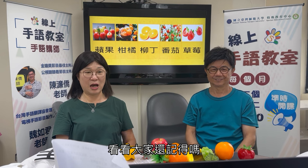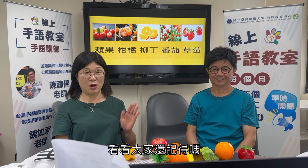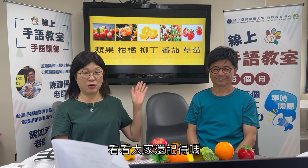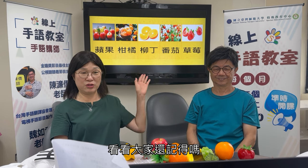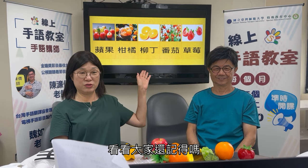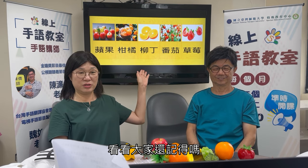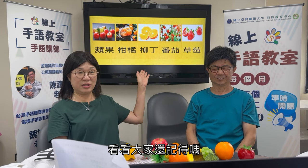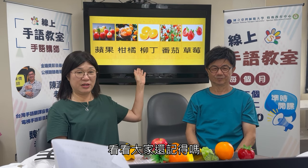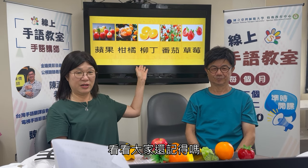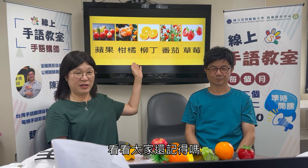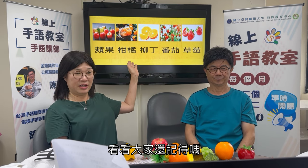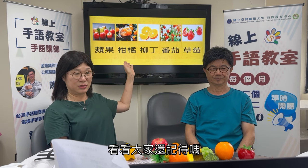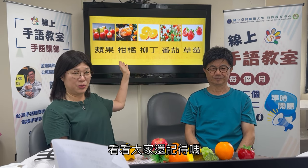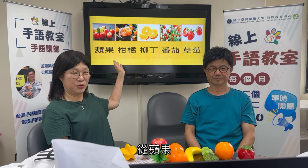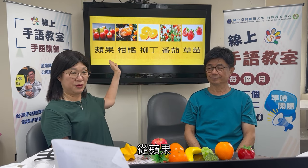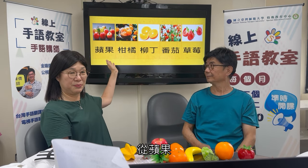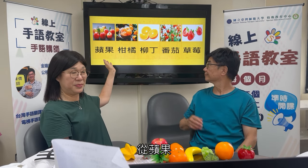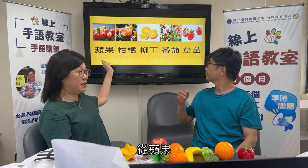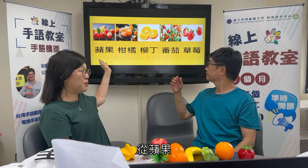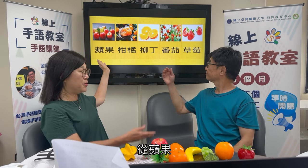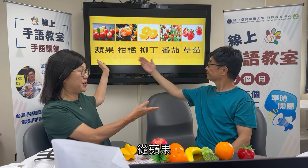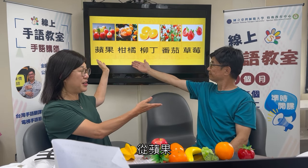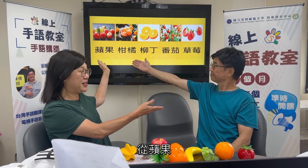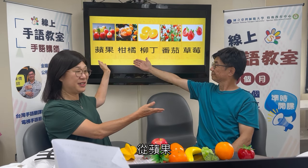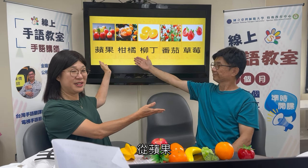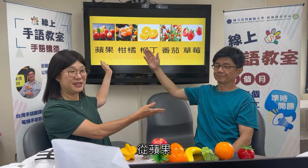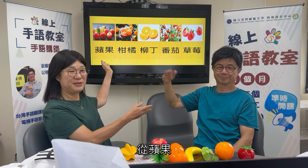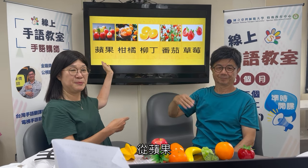好，从苹果，